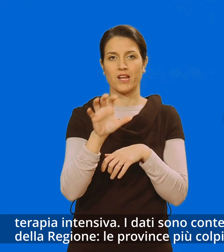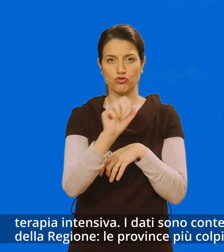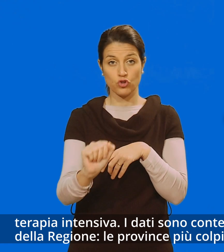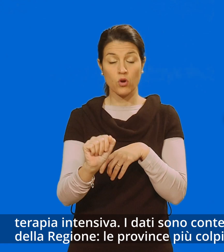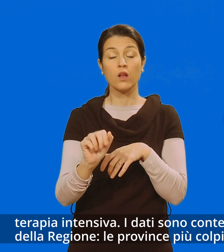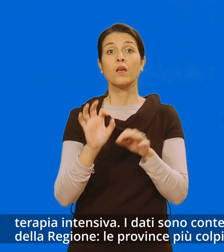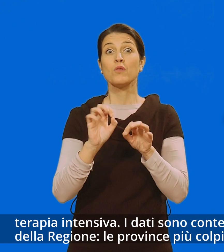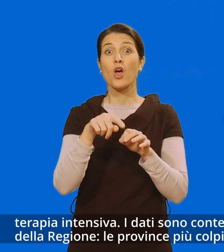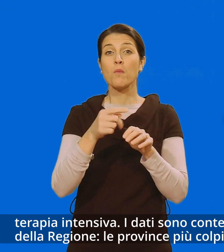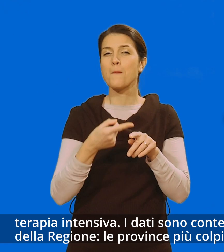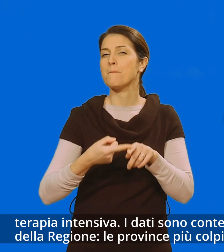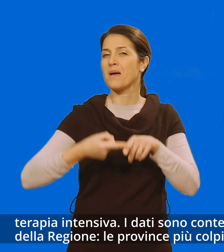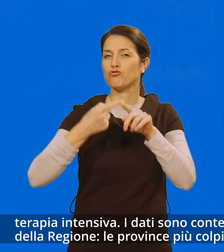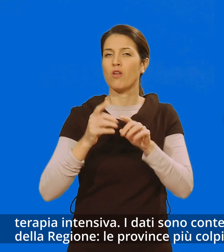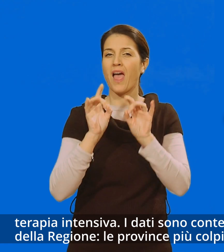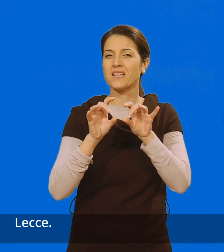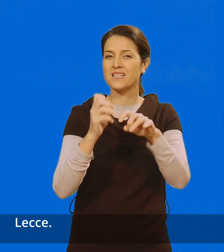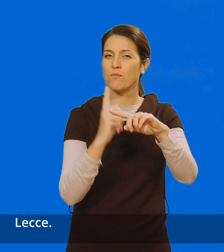colpite rimangono quelle di bari e lecce